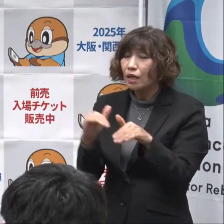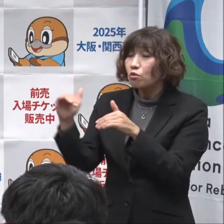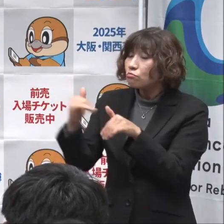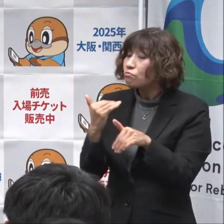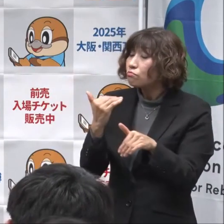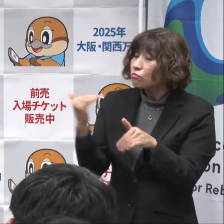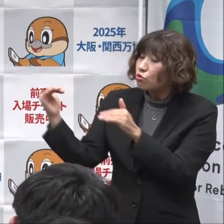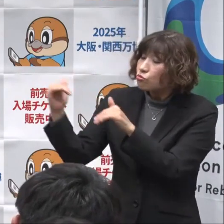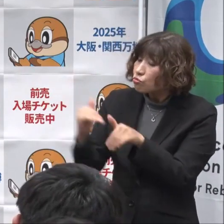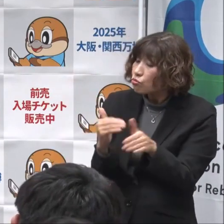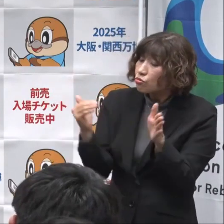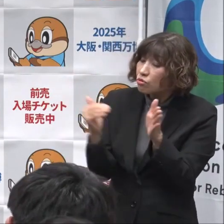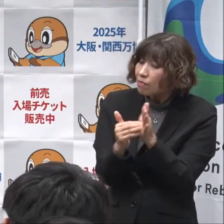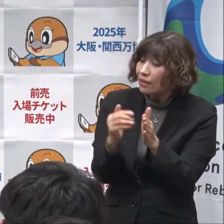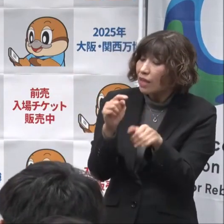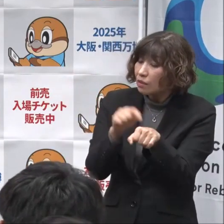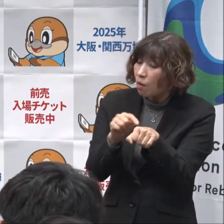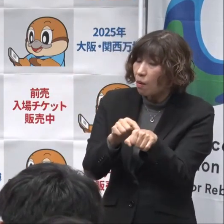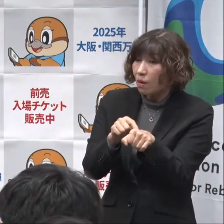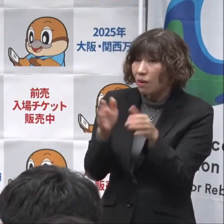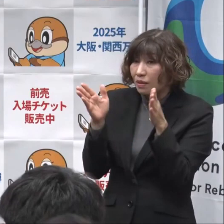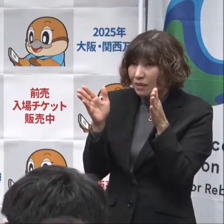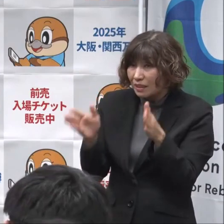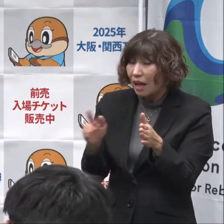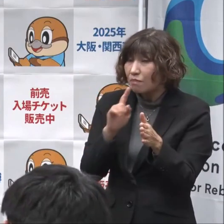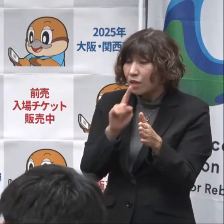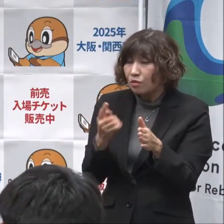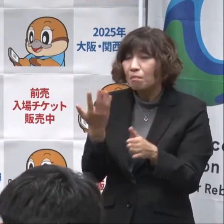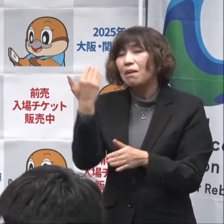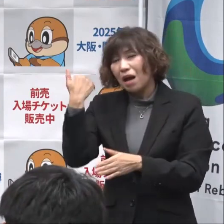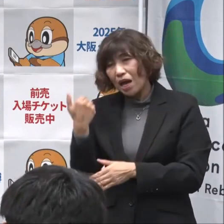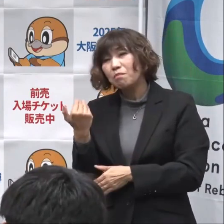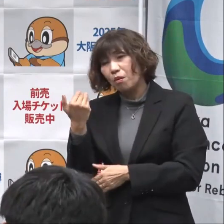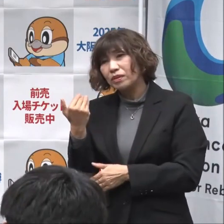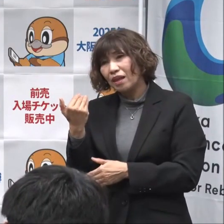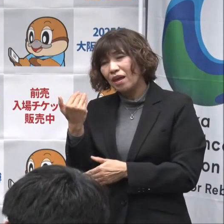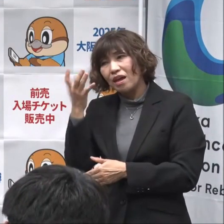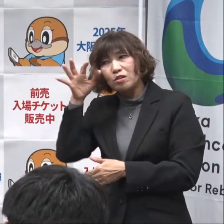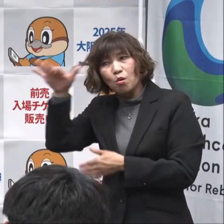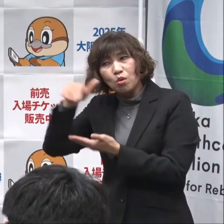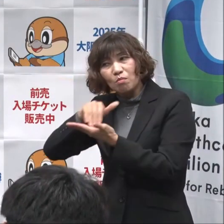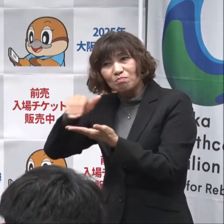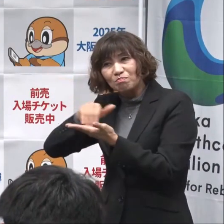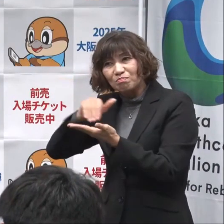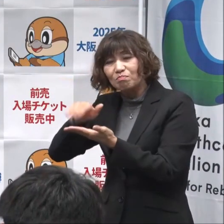のは、やはり一定予測をされているわけで、